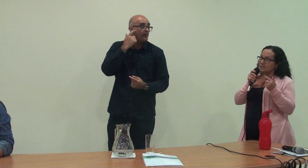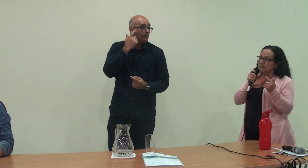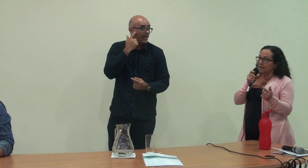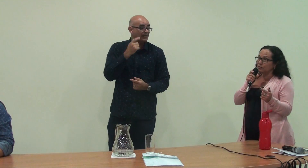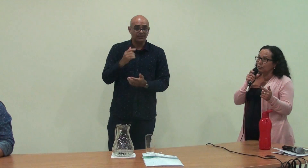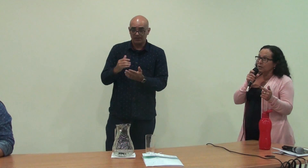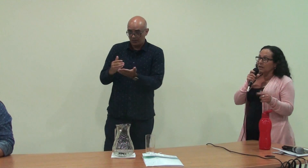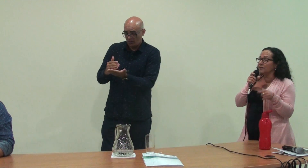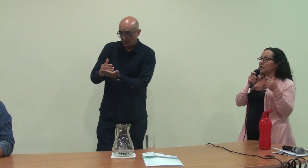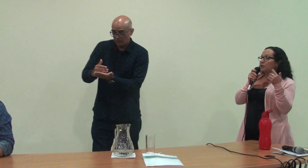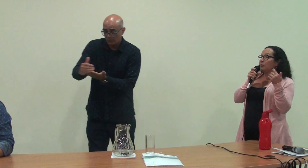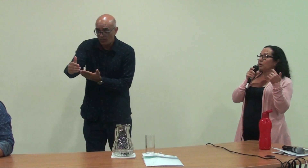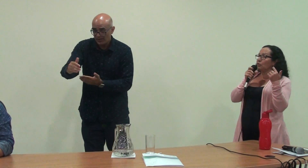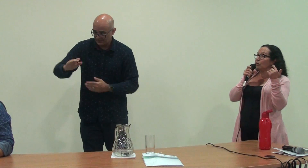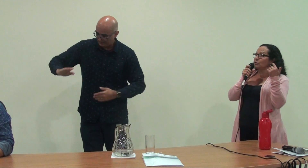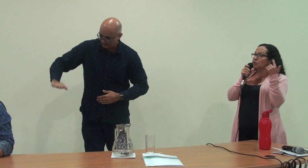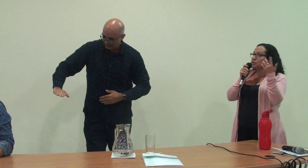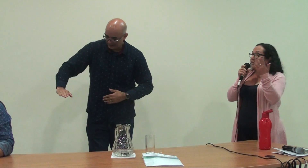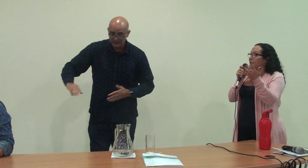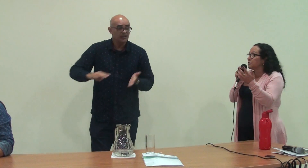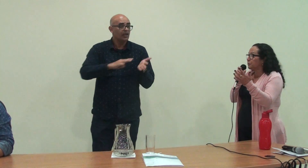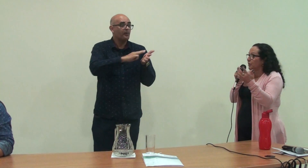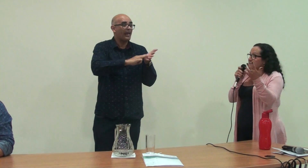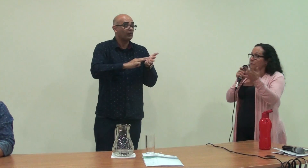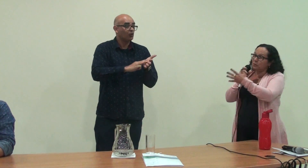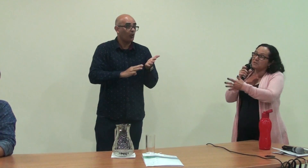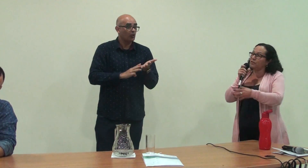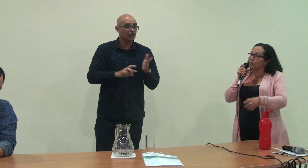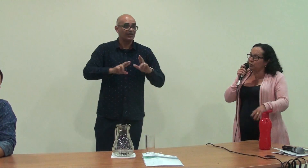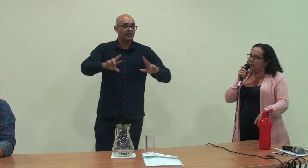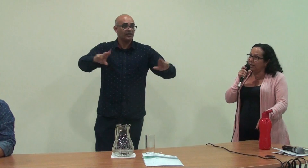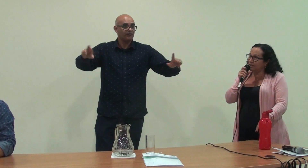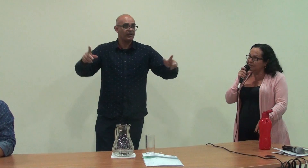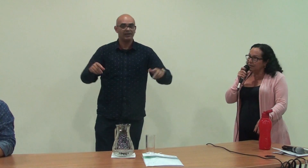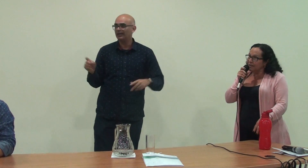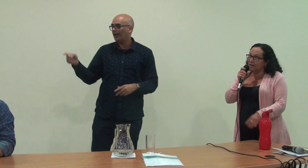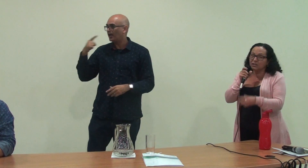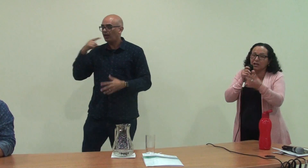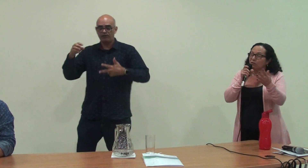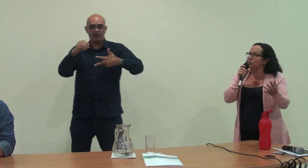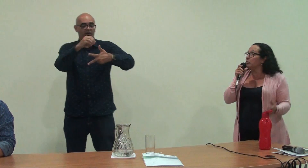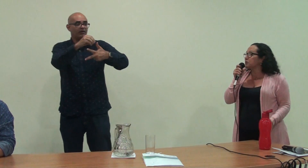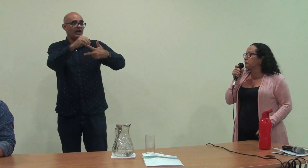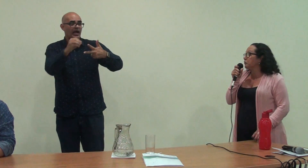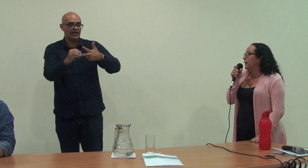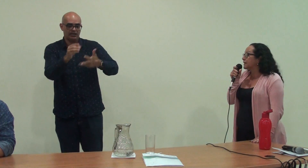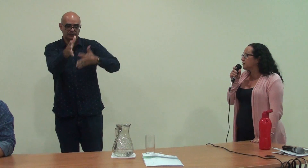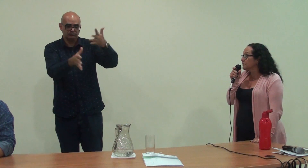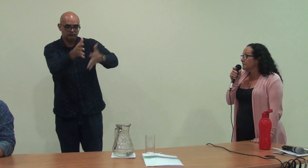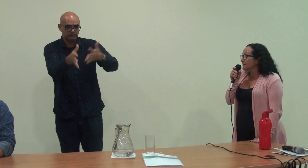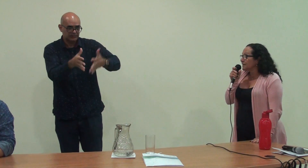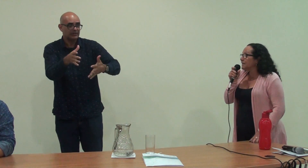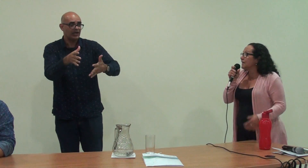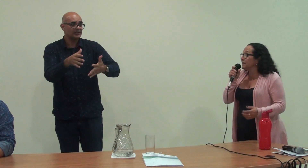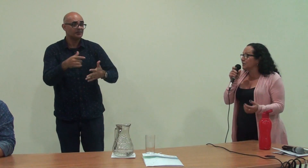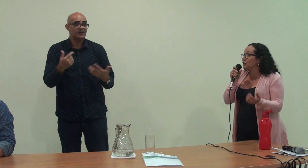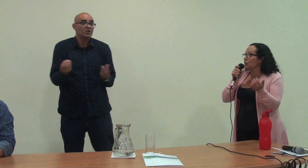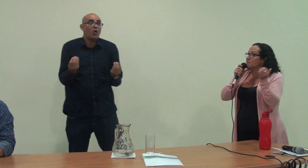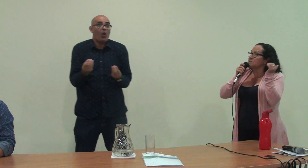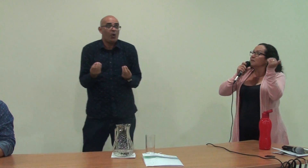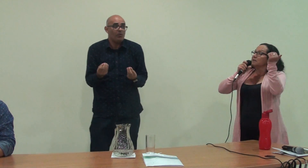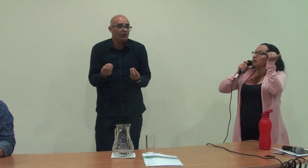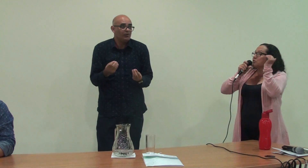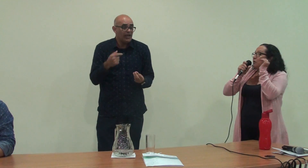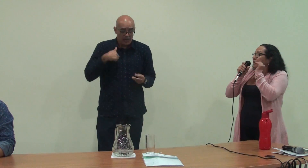estamos iniciando e que já tem uma metodologia diferente, por exemplo, quando você falou do Enem, que ele já é totalmente filmado. E aí,